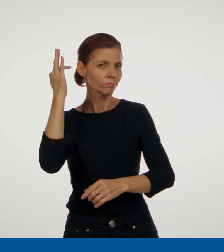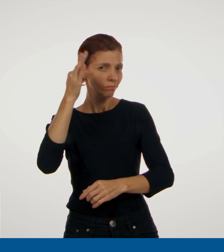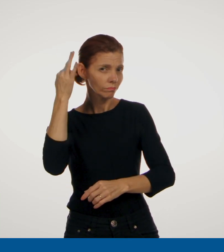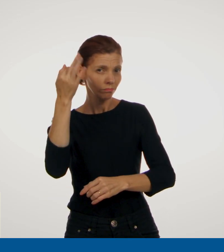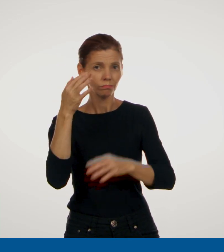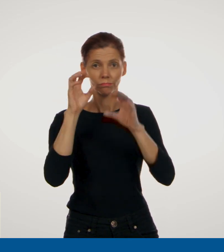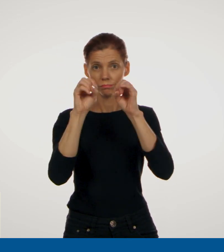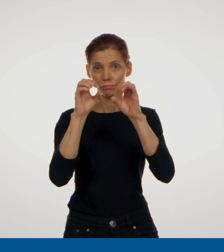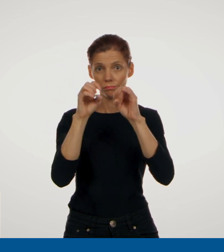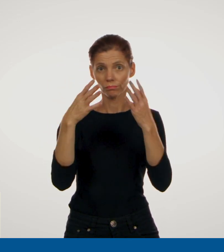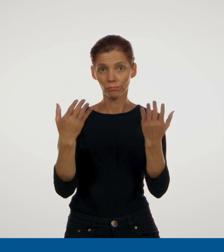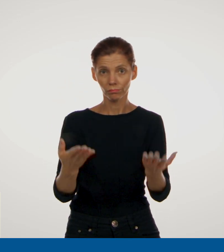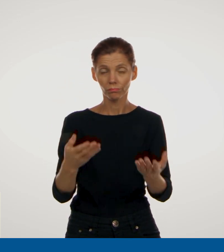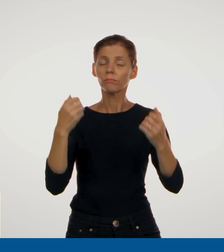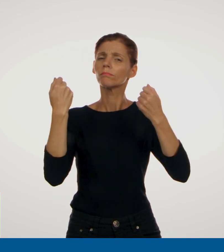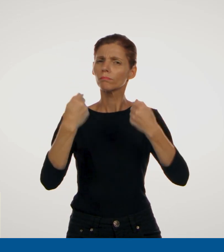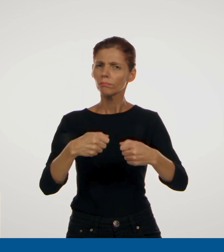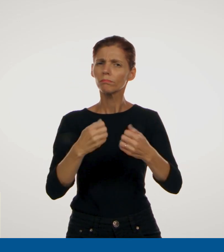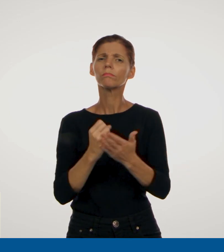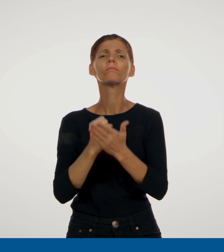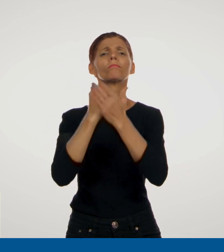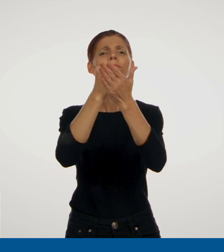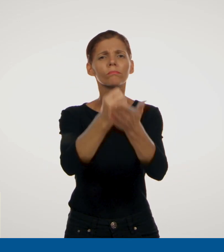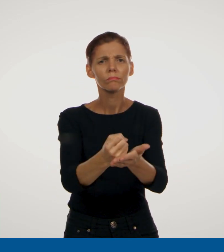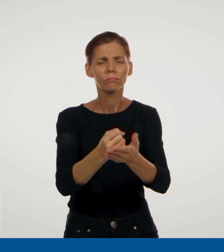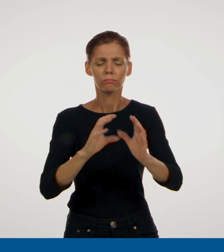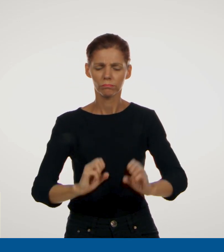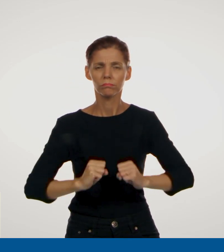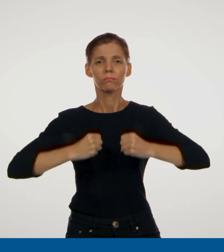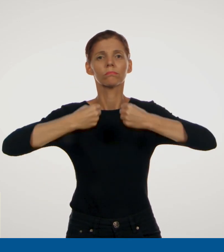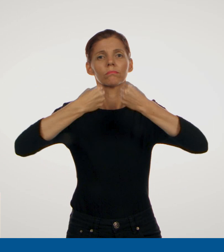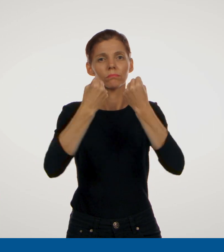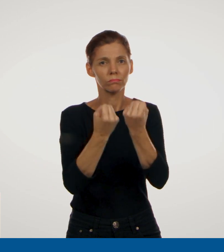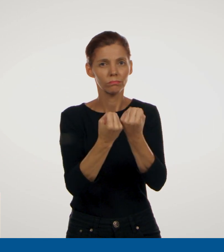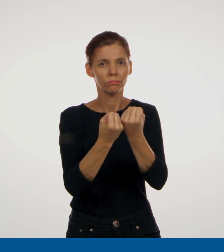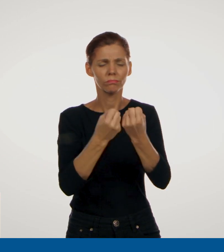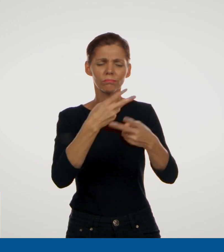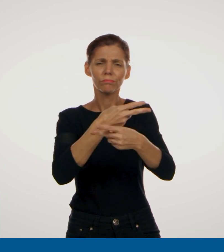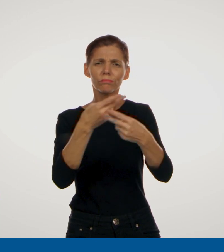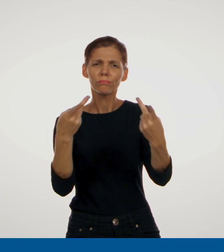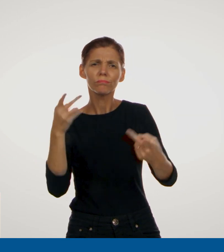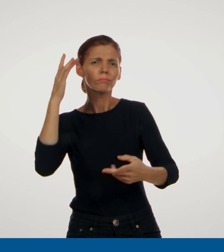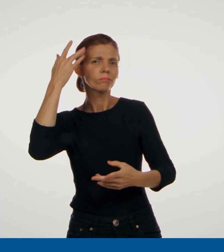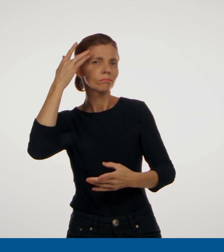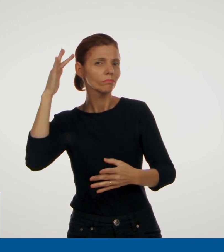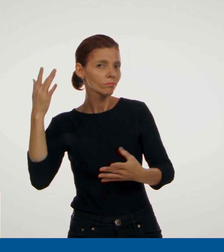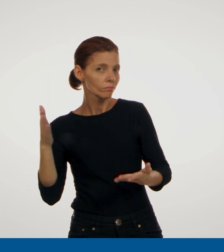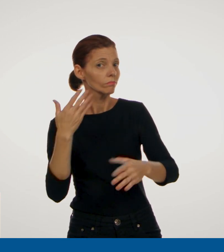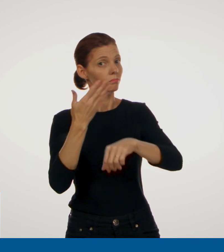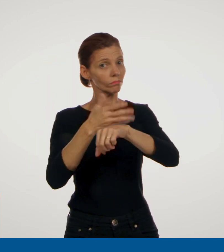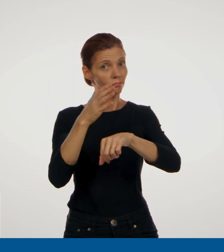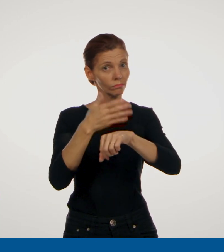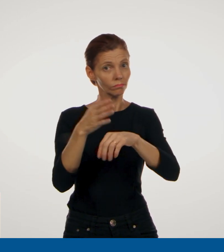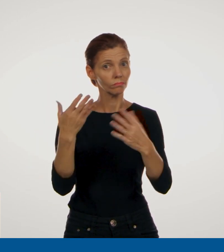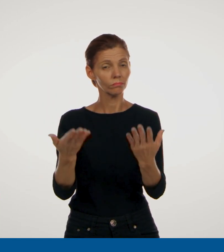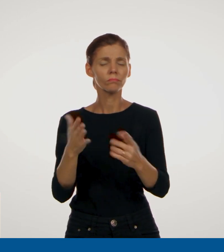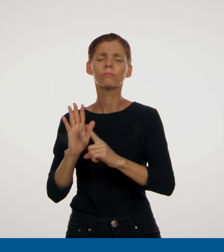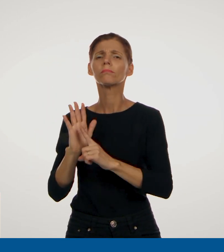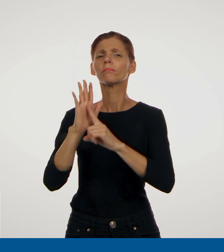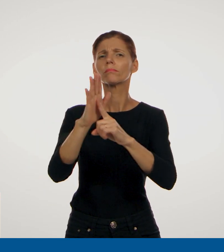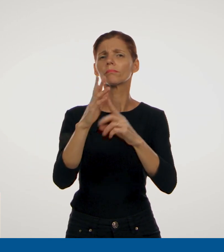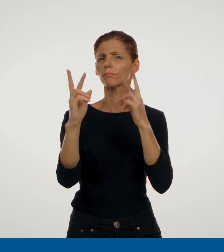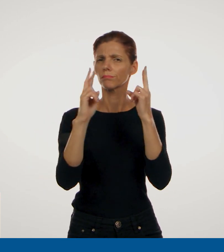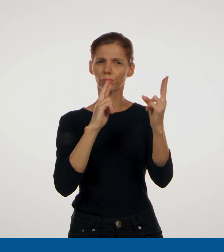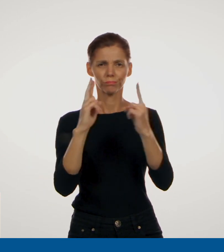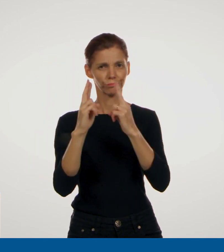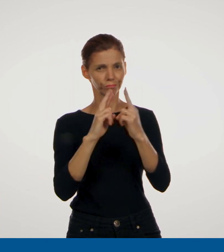pela pedagogia e pela filosofia da educação, a possibilidade de contribuir para a superação das indefinições